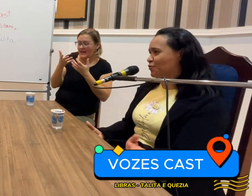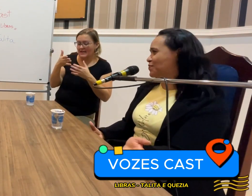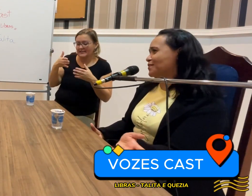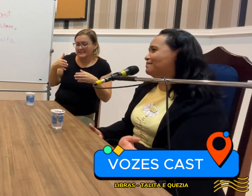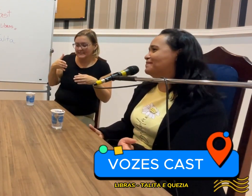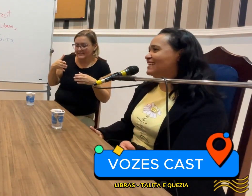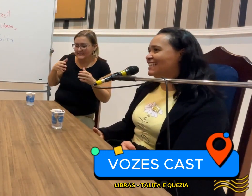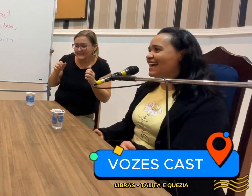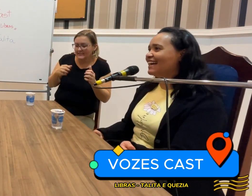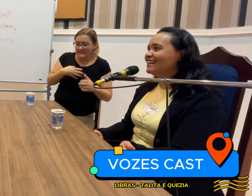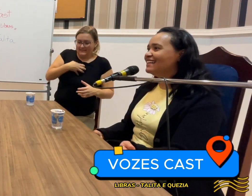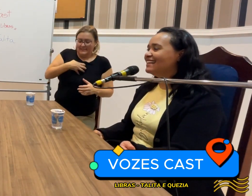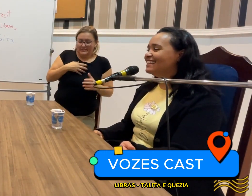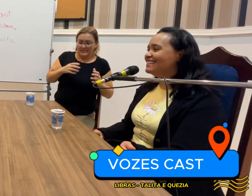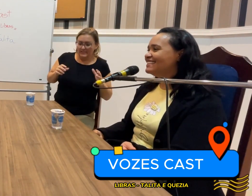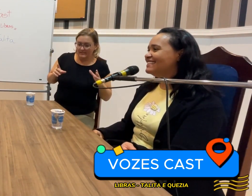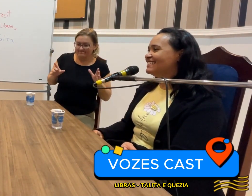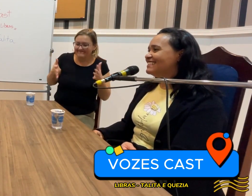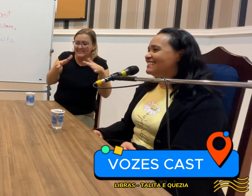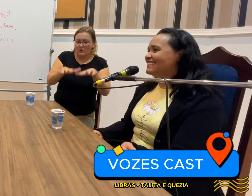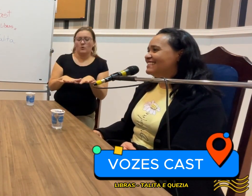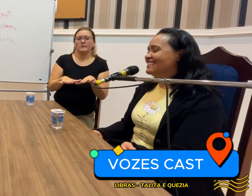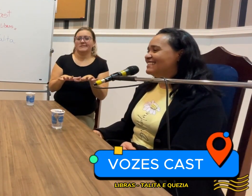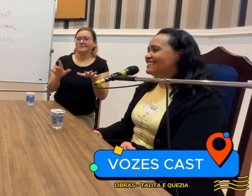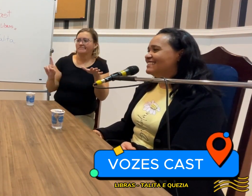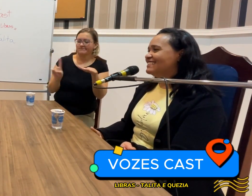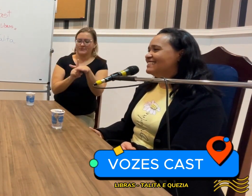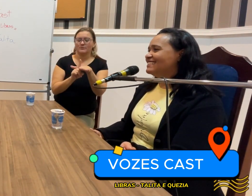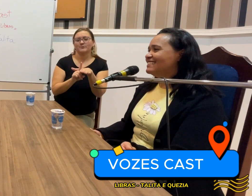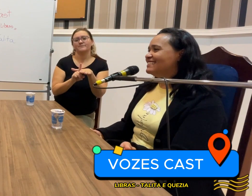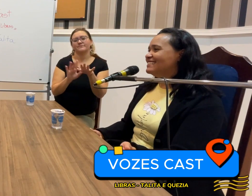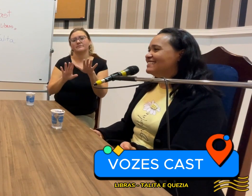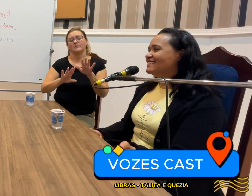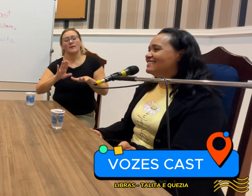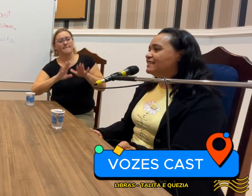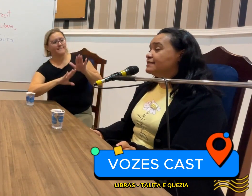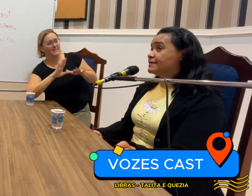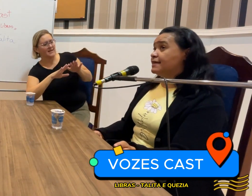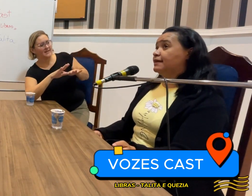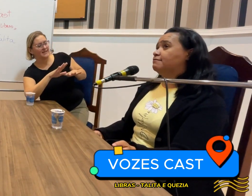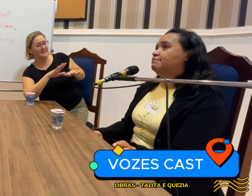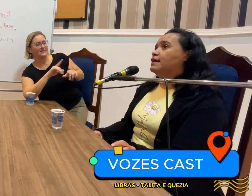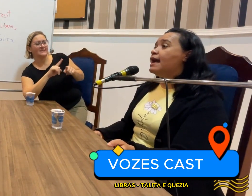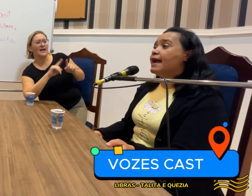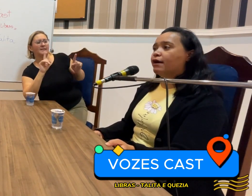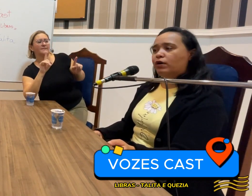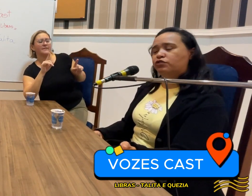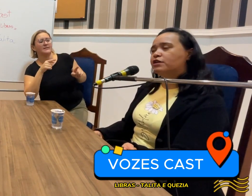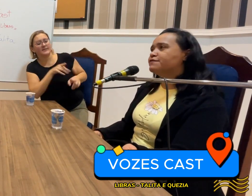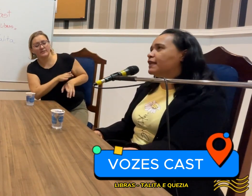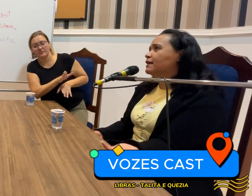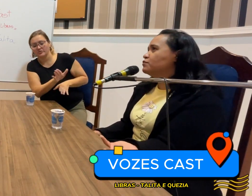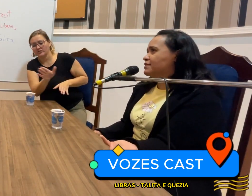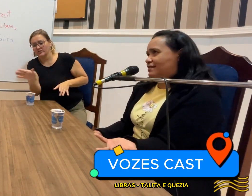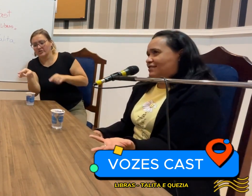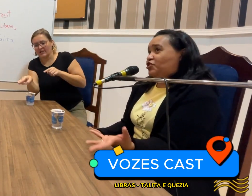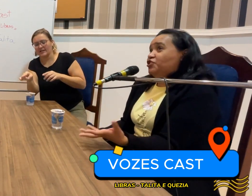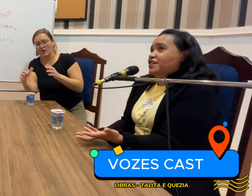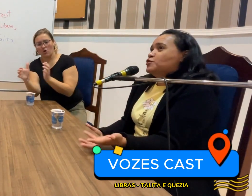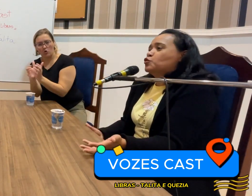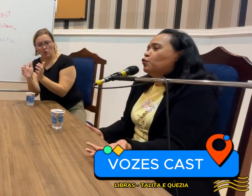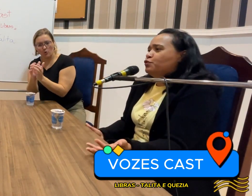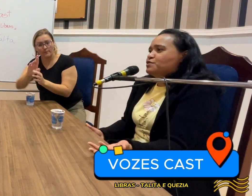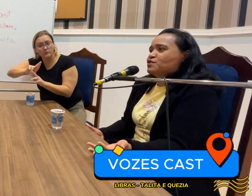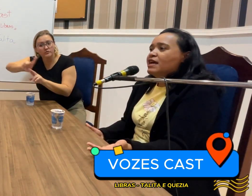daquele grupo. E muitas das vezes eles não estão preenchidos, né? Sim. Quando nós falamos